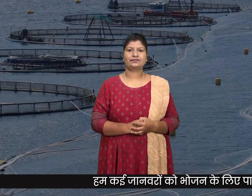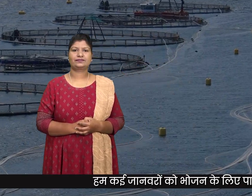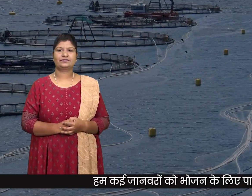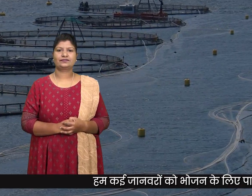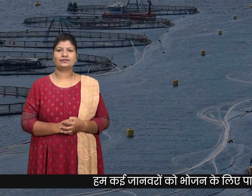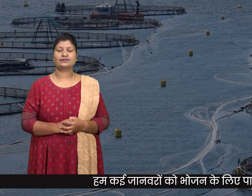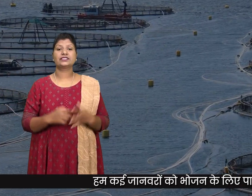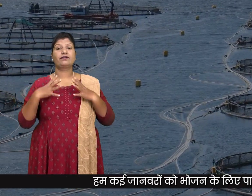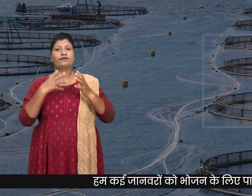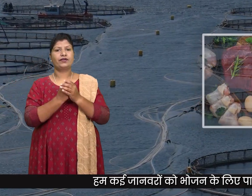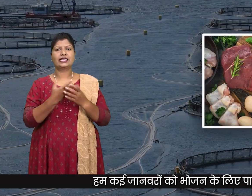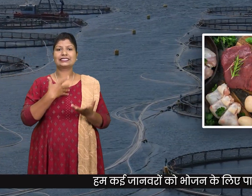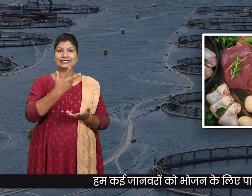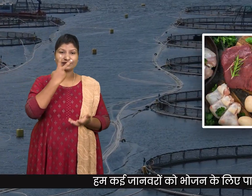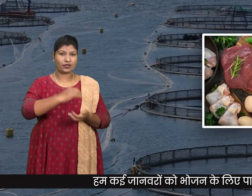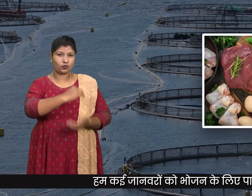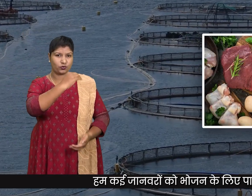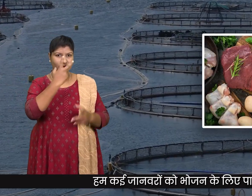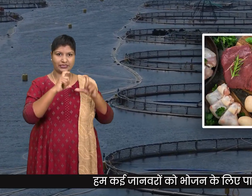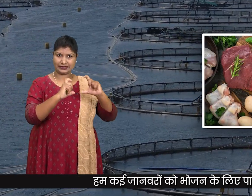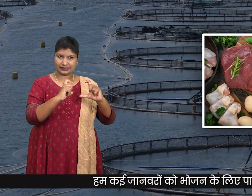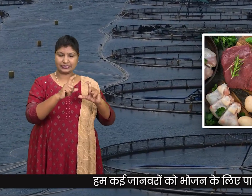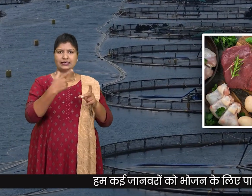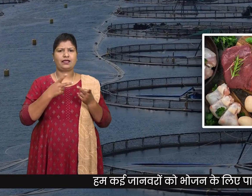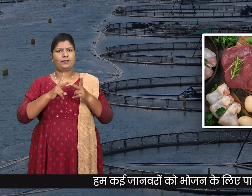हम कई जानवरों को भोजन के लिए पालते हैं।